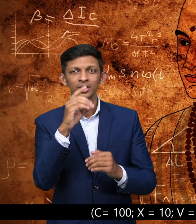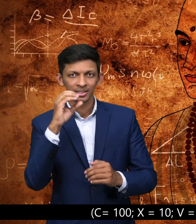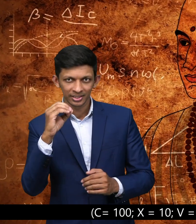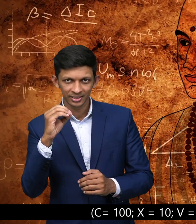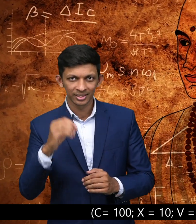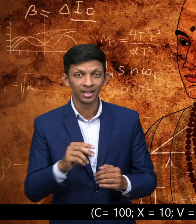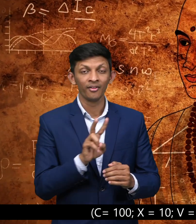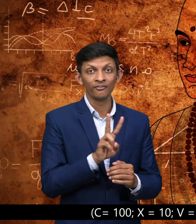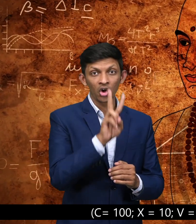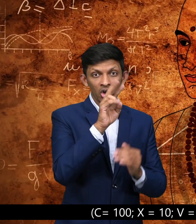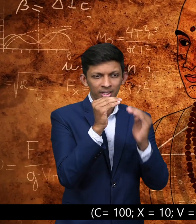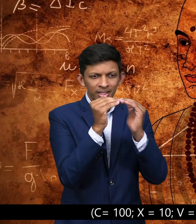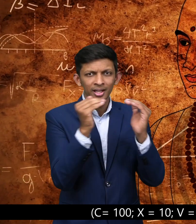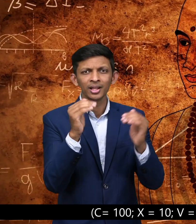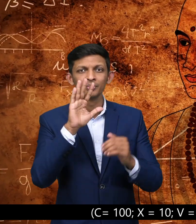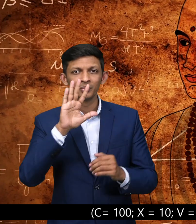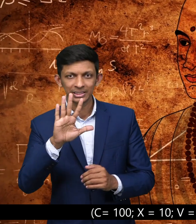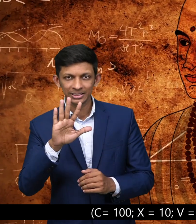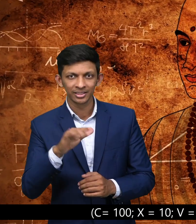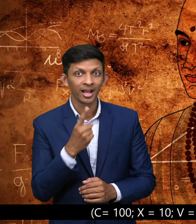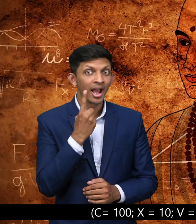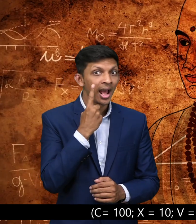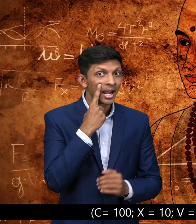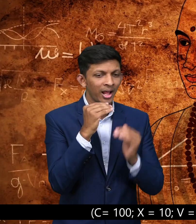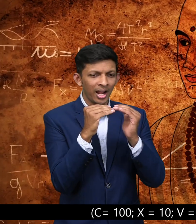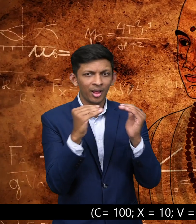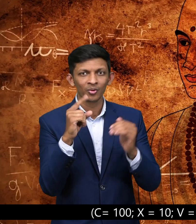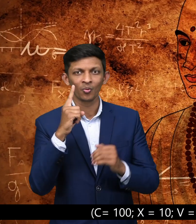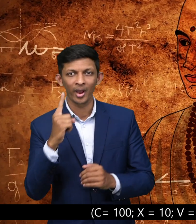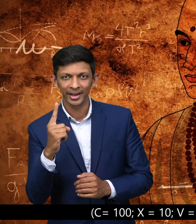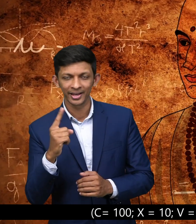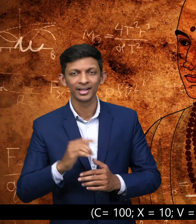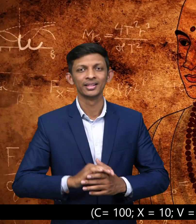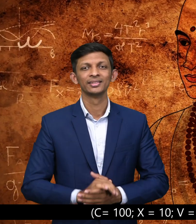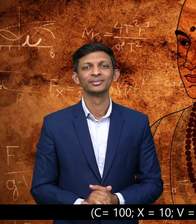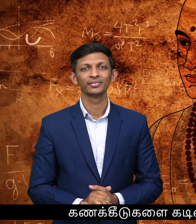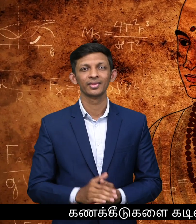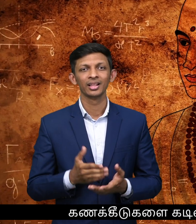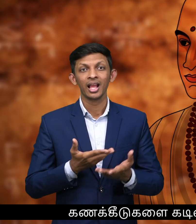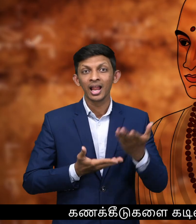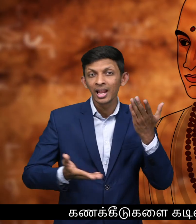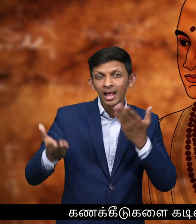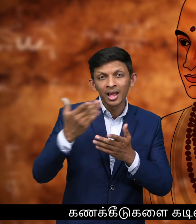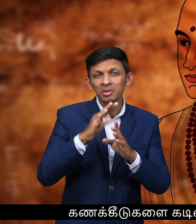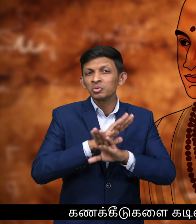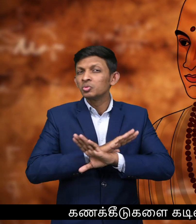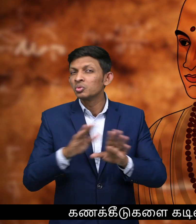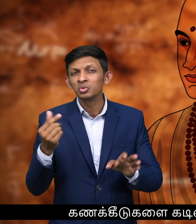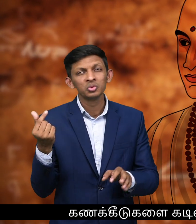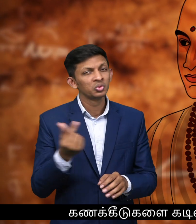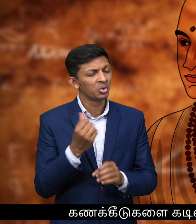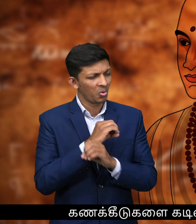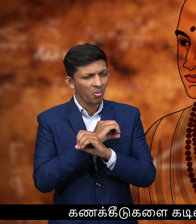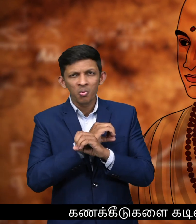ஈடு 10, V ஈடு 5 மற்றும் I ஈடு 1 என எழுதினர். கணக்கீடுகளை